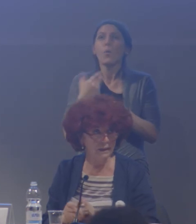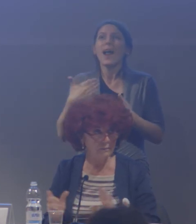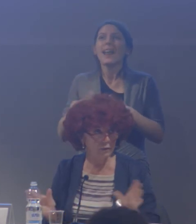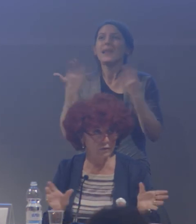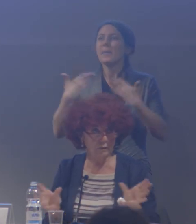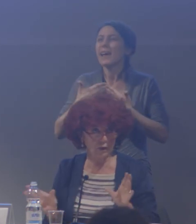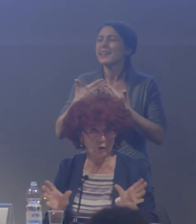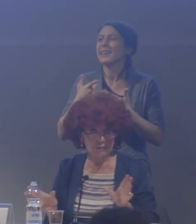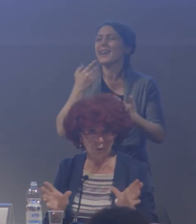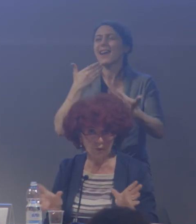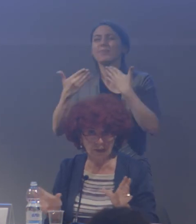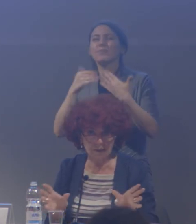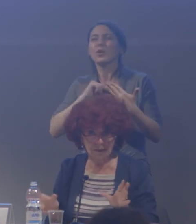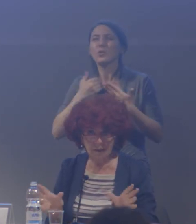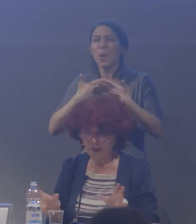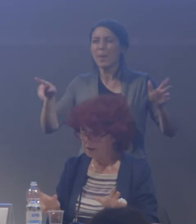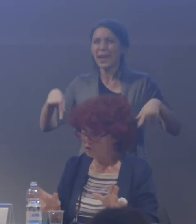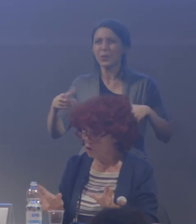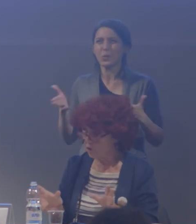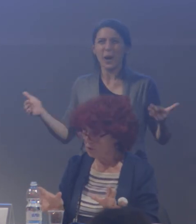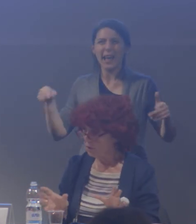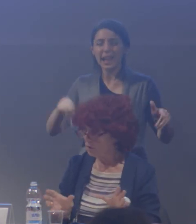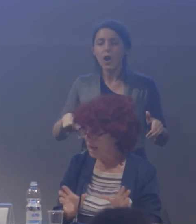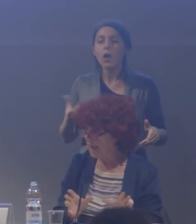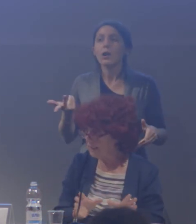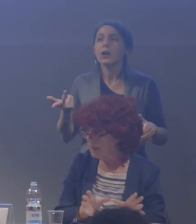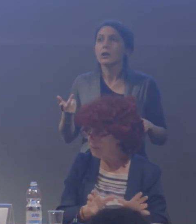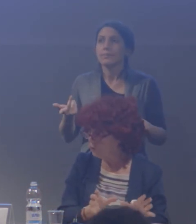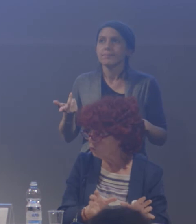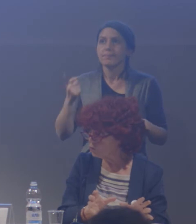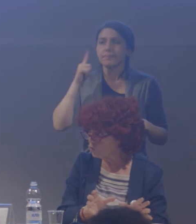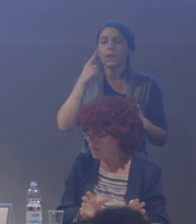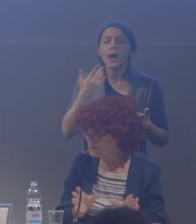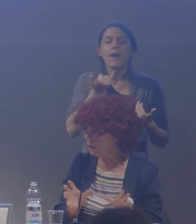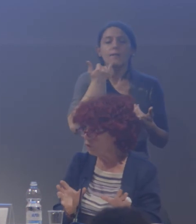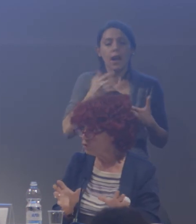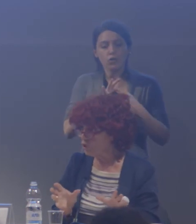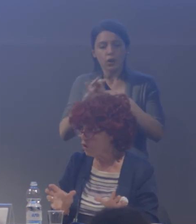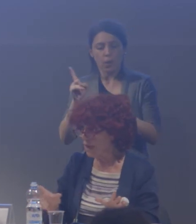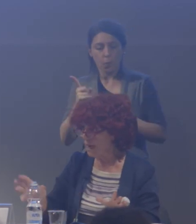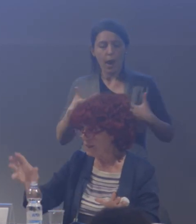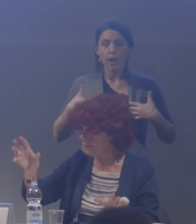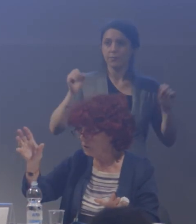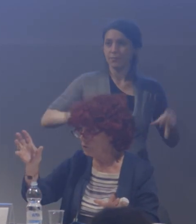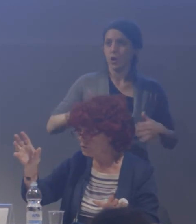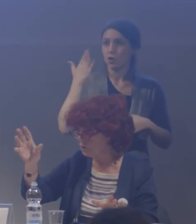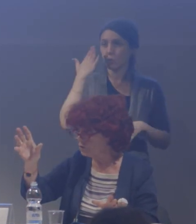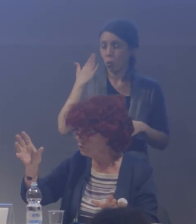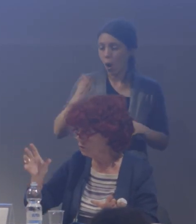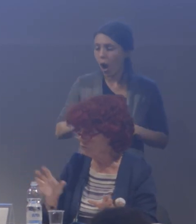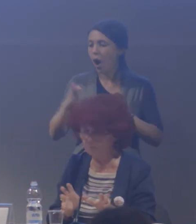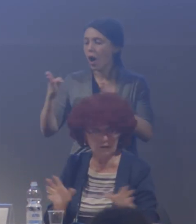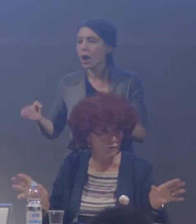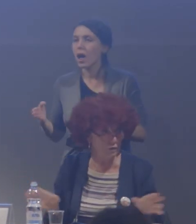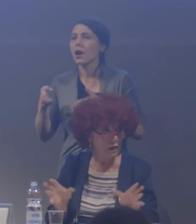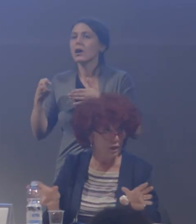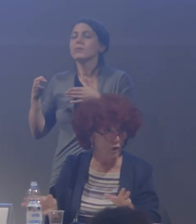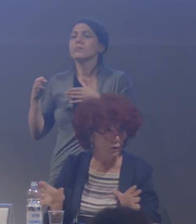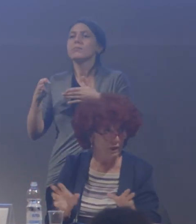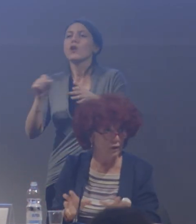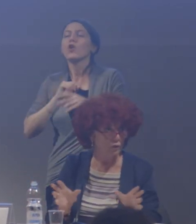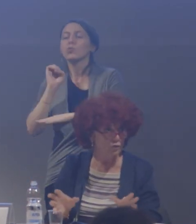del Libro, c'è una corrispondenza tra ciò che hai dell'abbandono scolastico, ciò che hai nei percorsi di istruzione e di